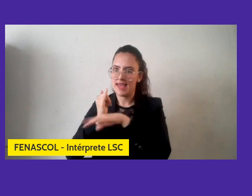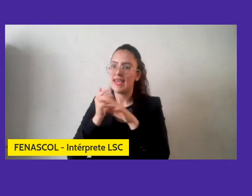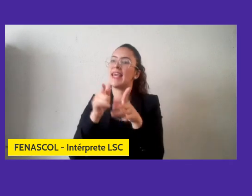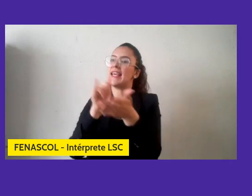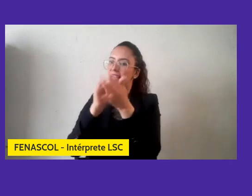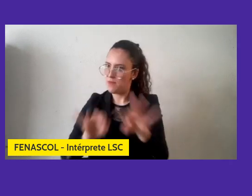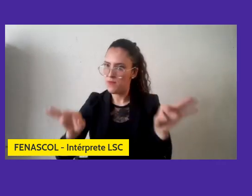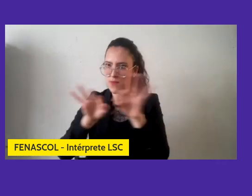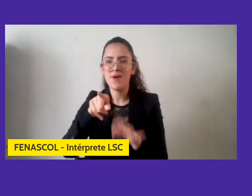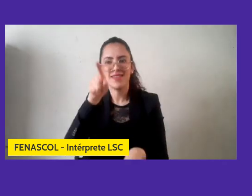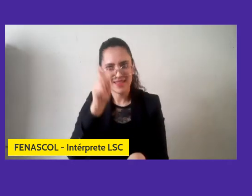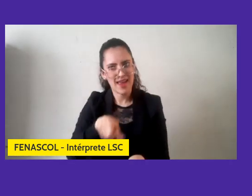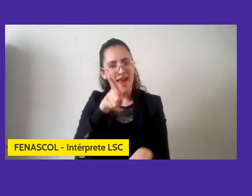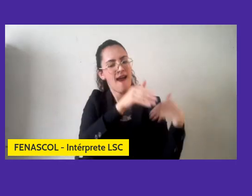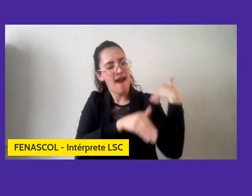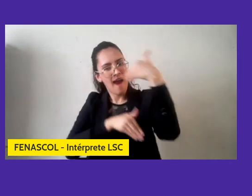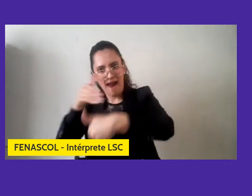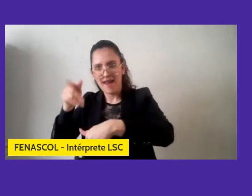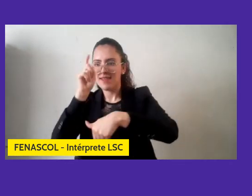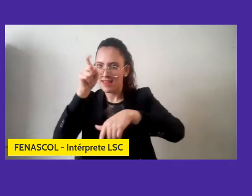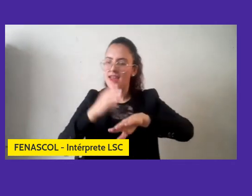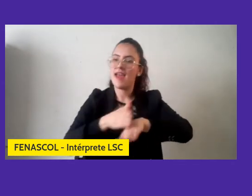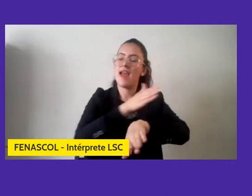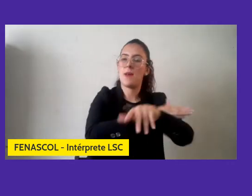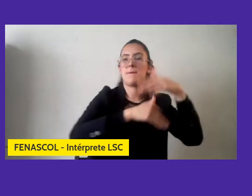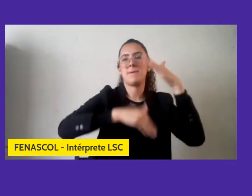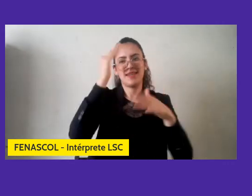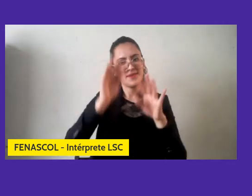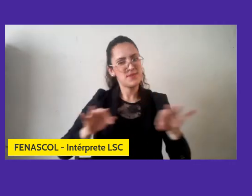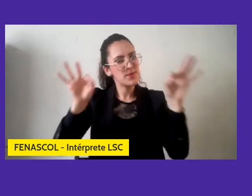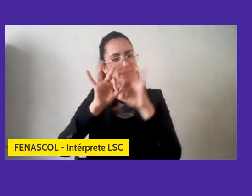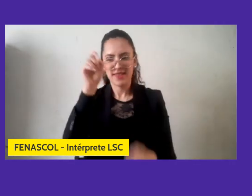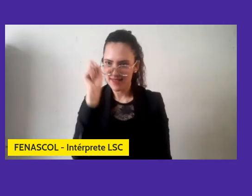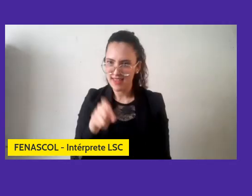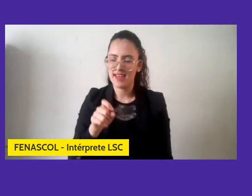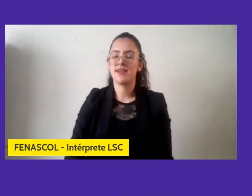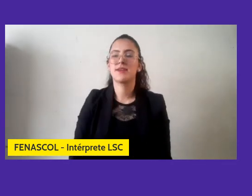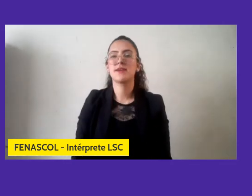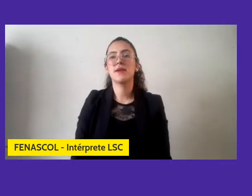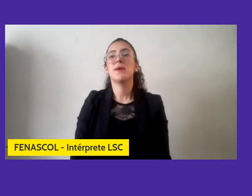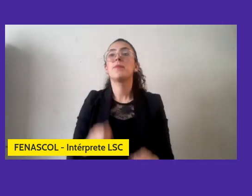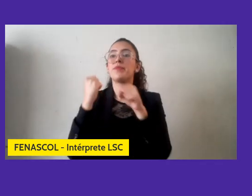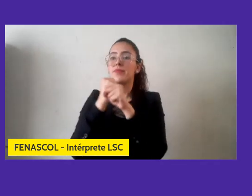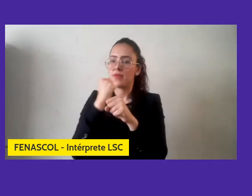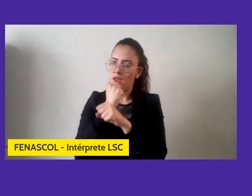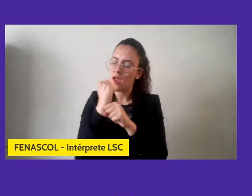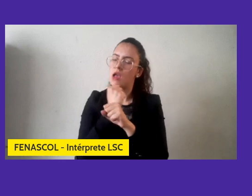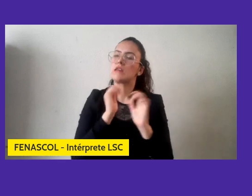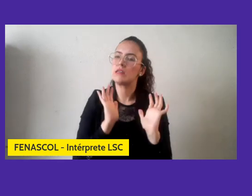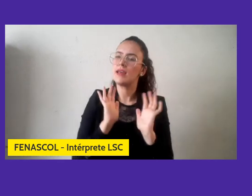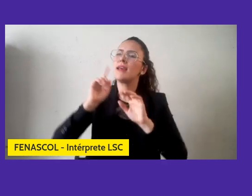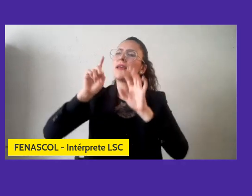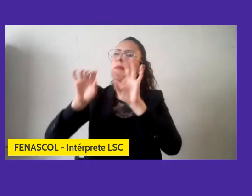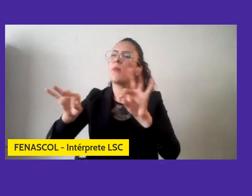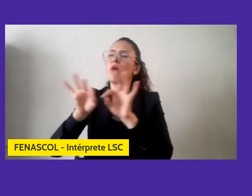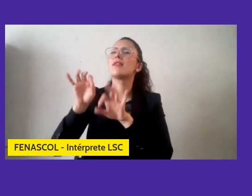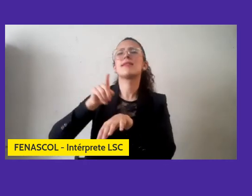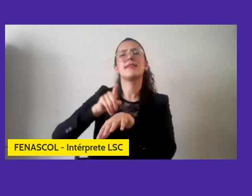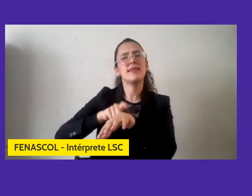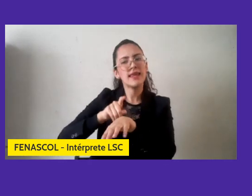los procesos que uno tiene que empezar a armar y hacer. Es un trabajo, esto es tiempo. Otra de las cosas